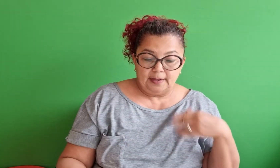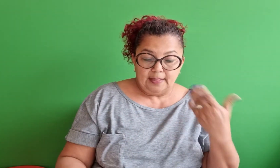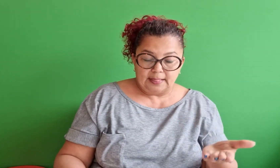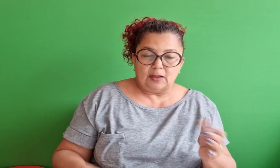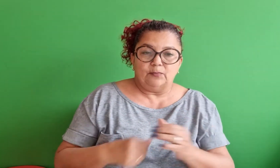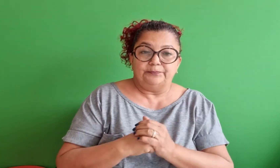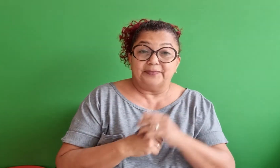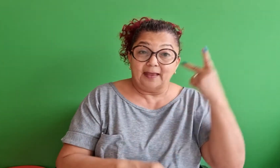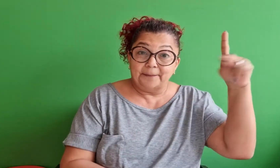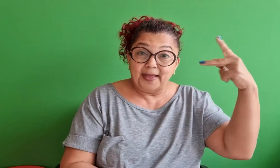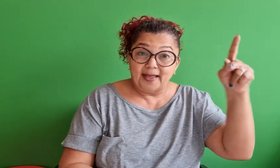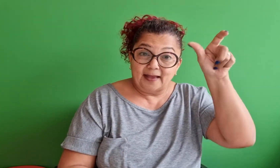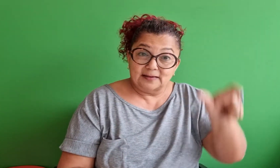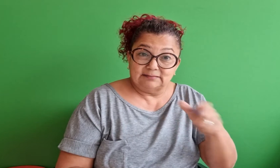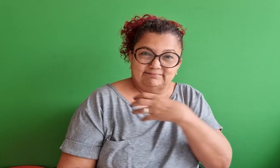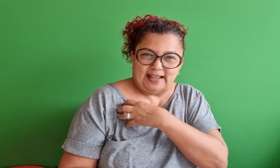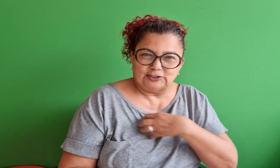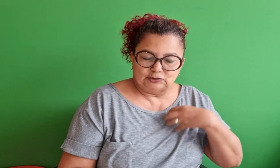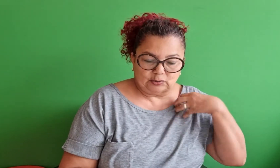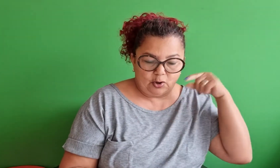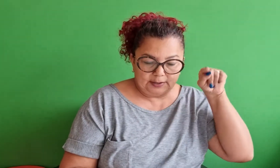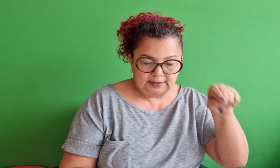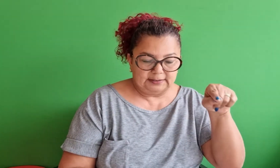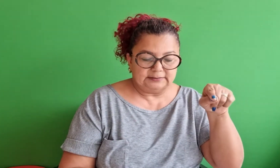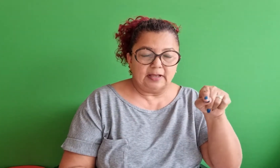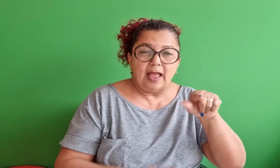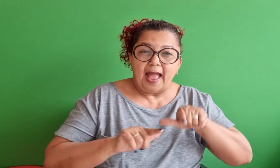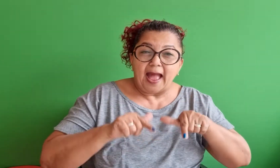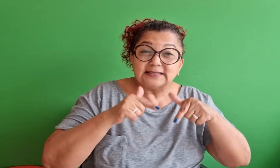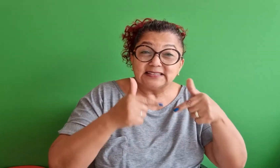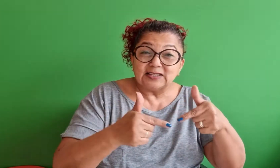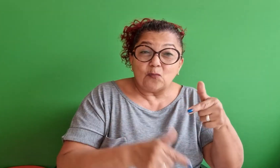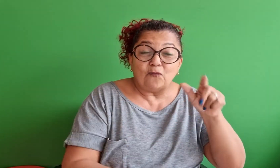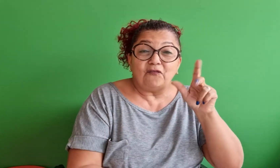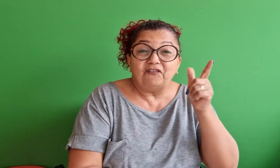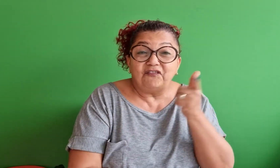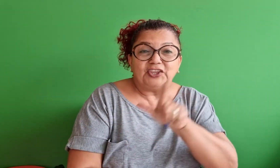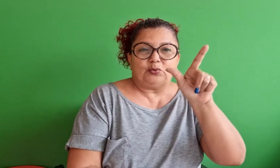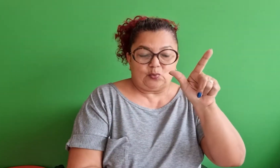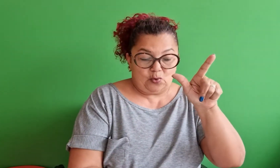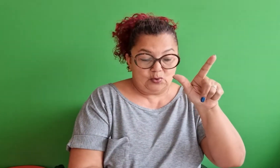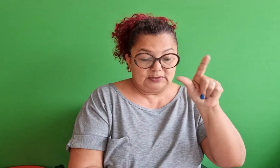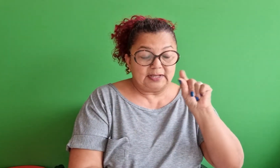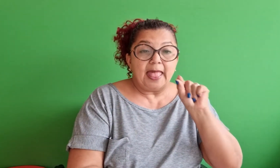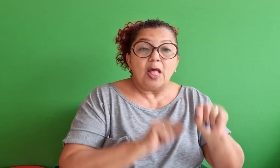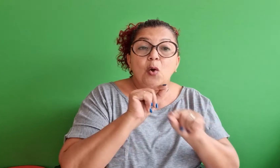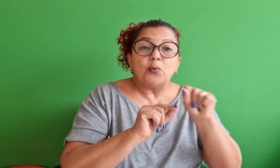Então, para Aristóteles, a ação virtuosa